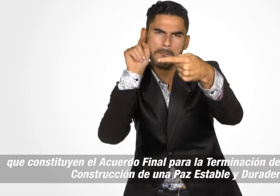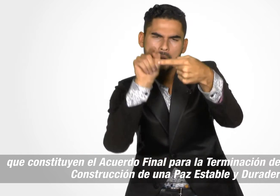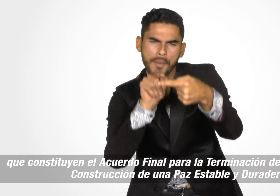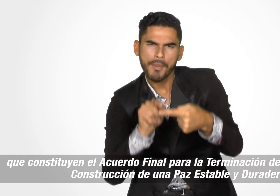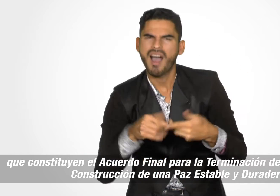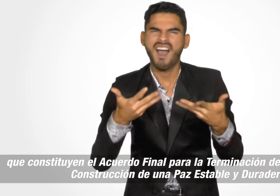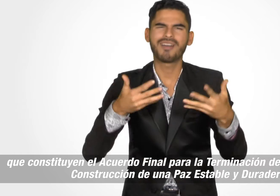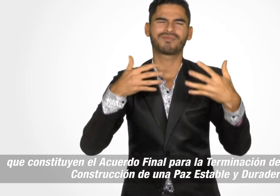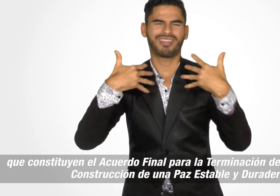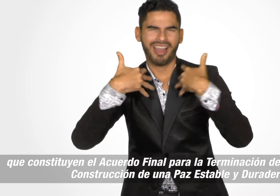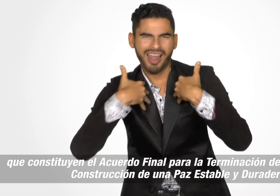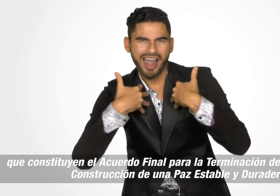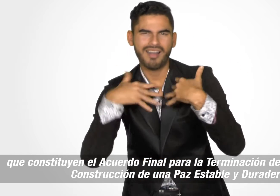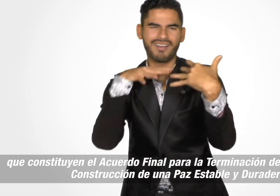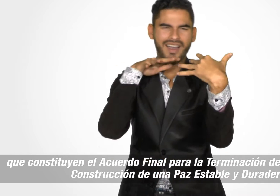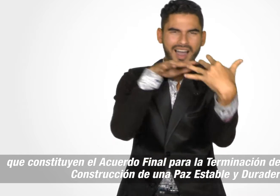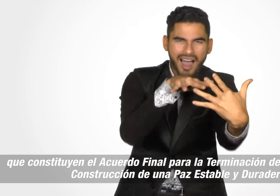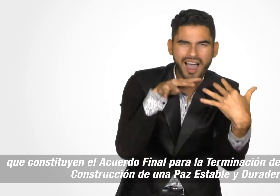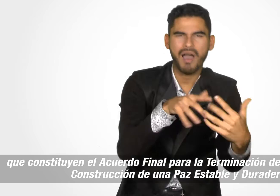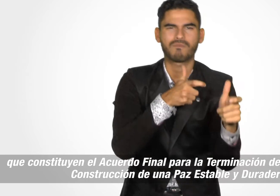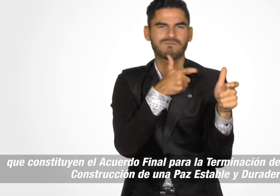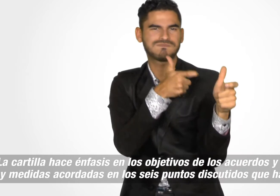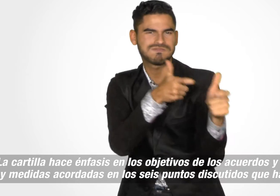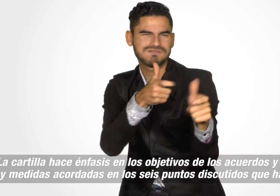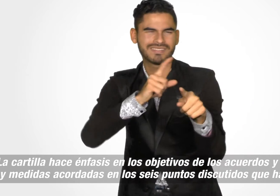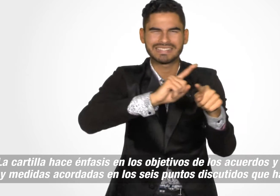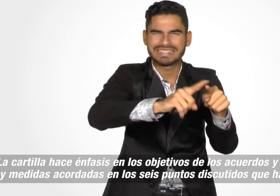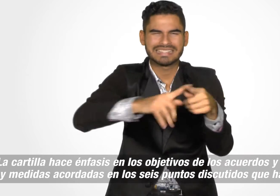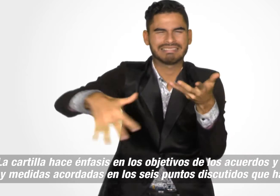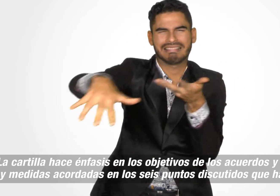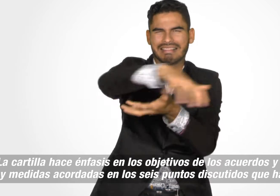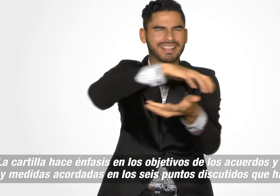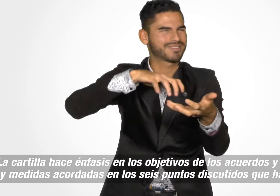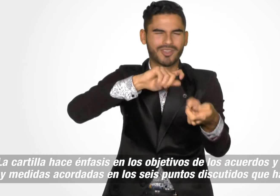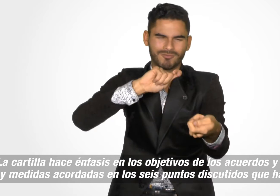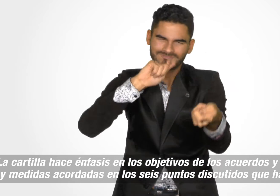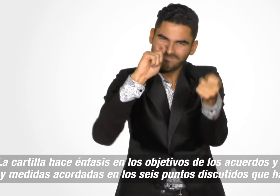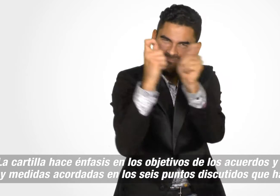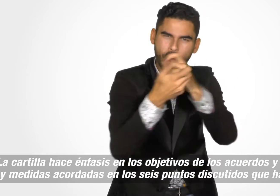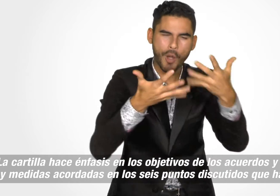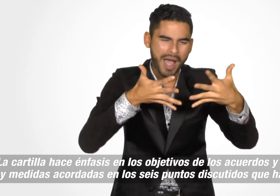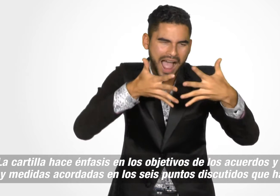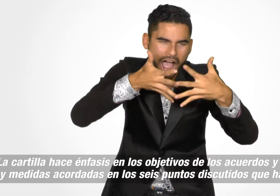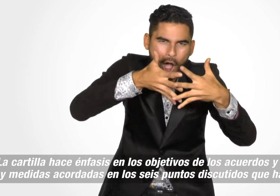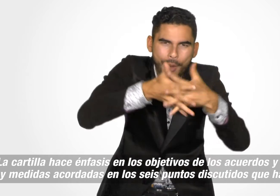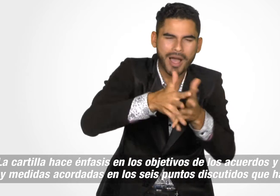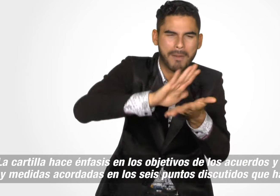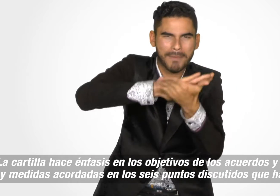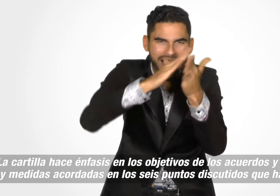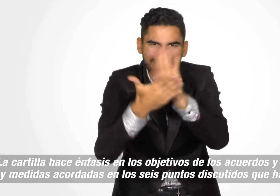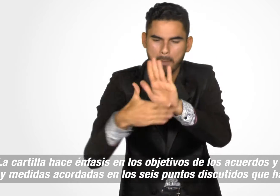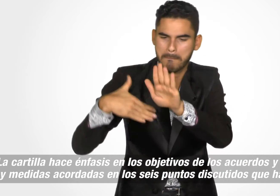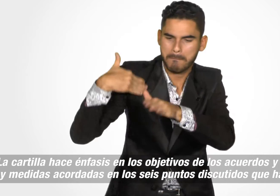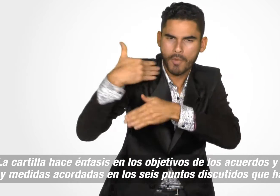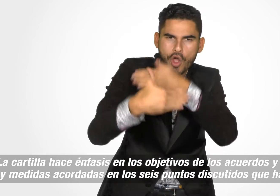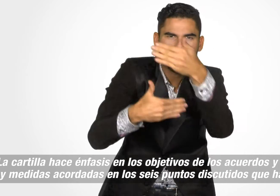construcción de una paz estable y duradera. La cartilla hace énfasis en los objetivos de los acuerdos y los mecanismos y medidas